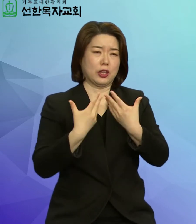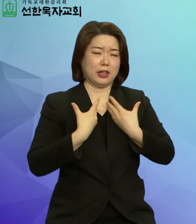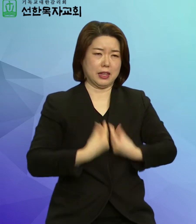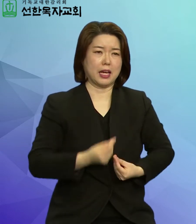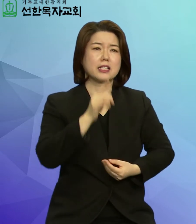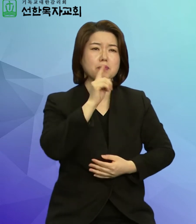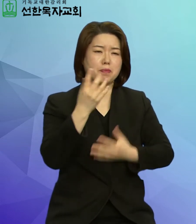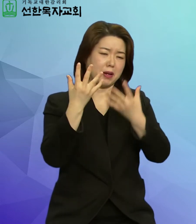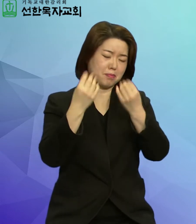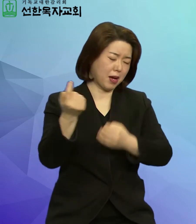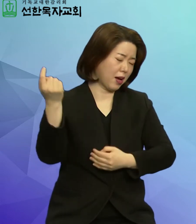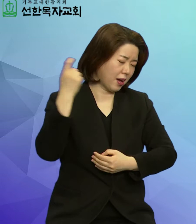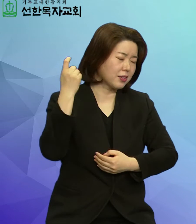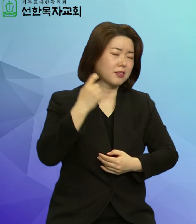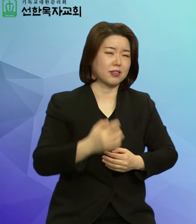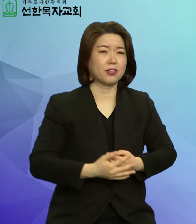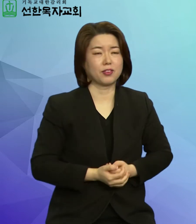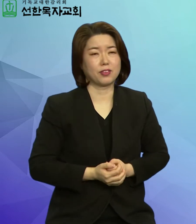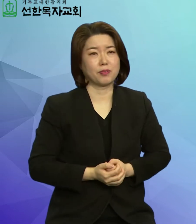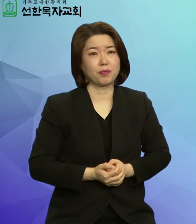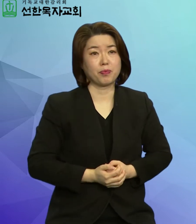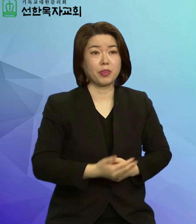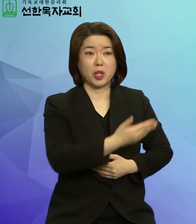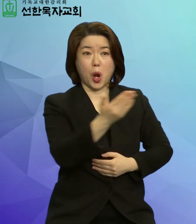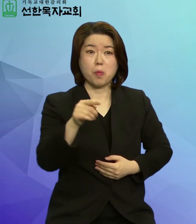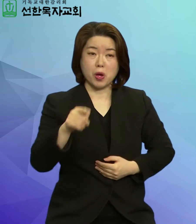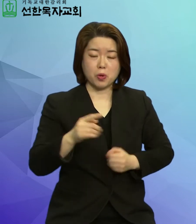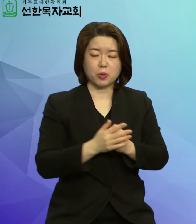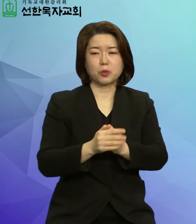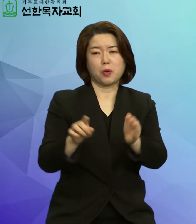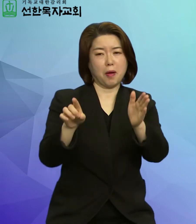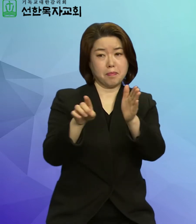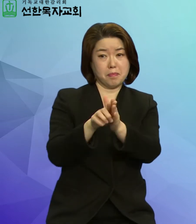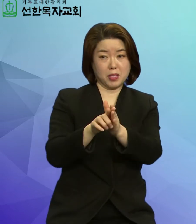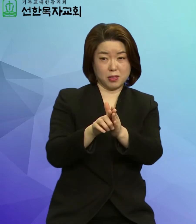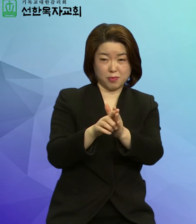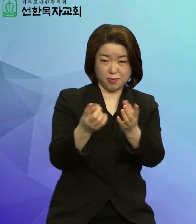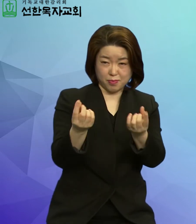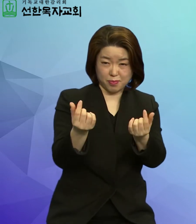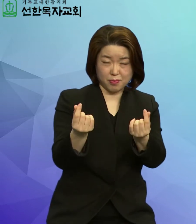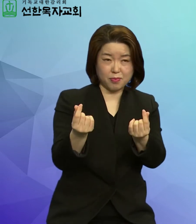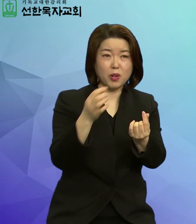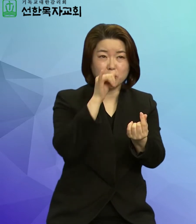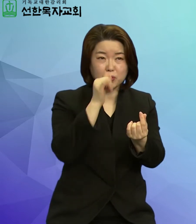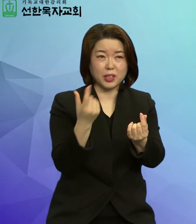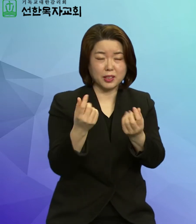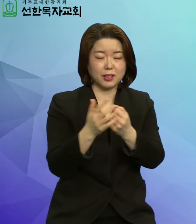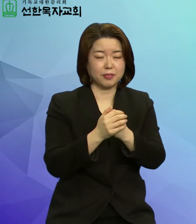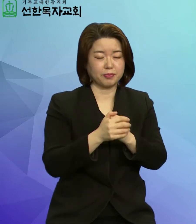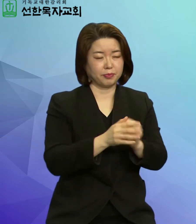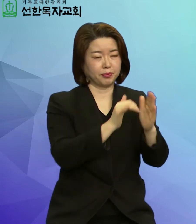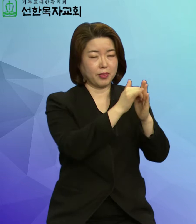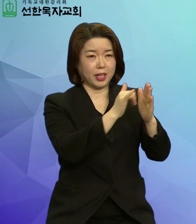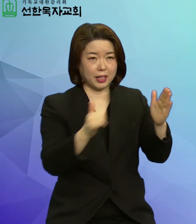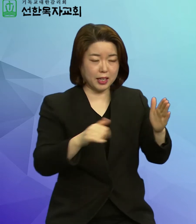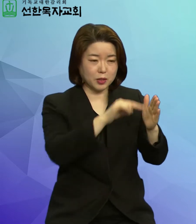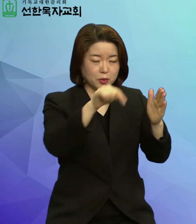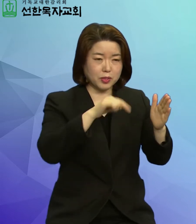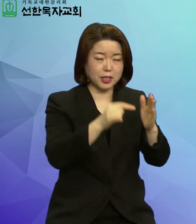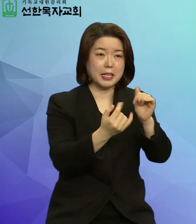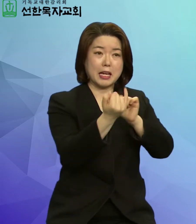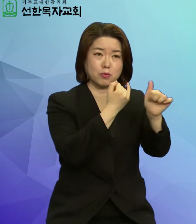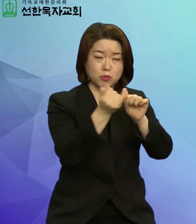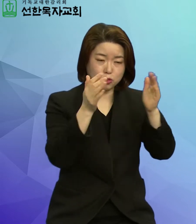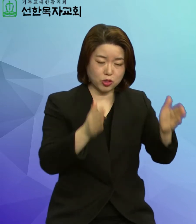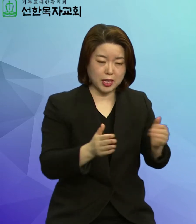하는 낙심의 말들입니다. 여러분, 그것도 또 믿음인 것을 알아야 합니다. 가족들